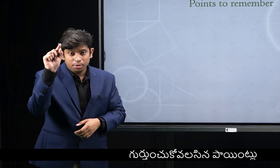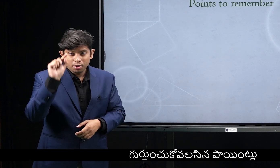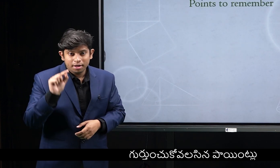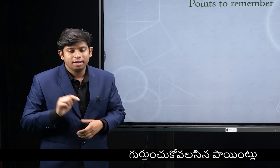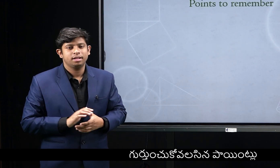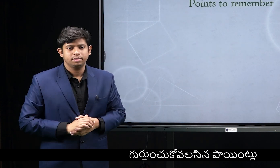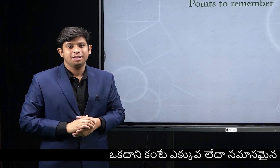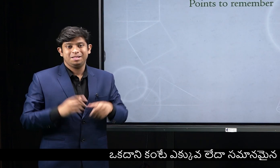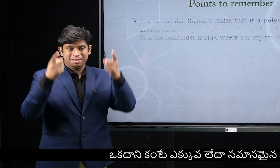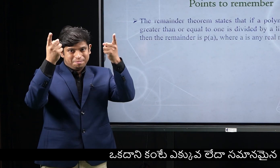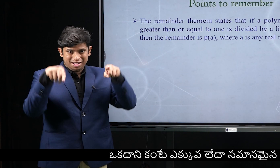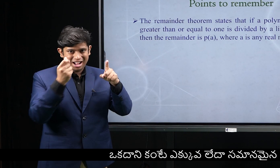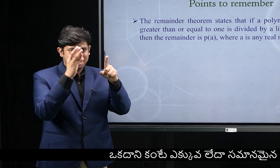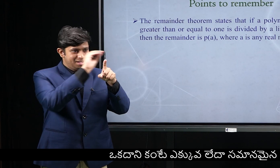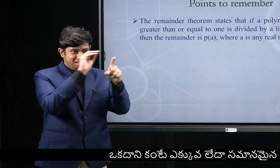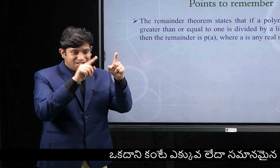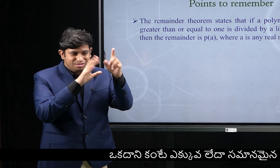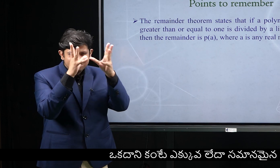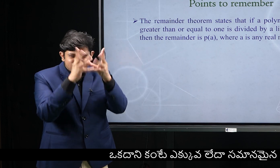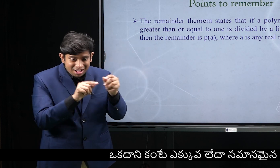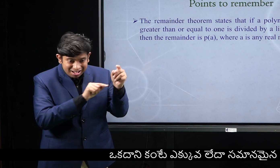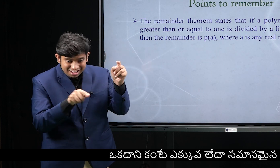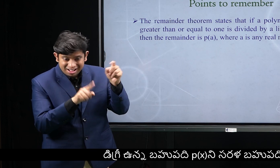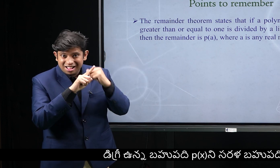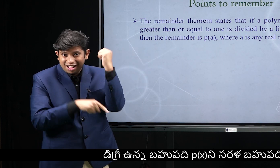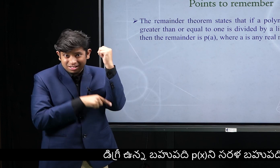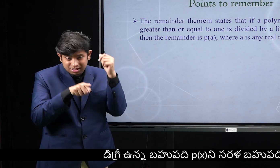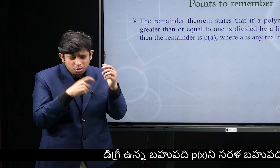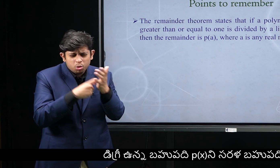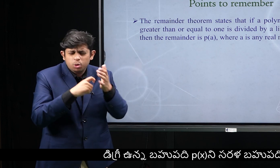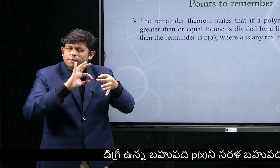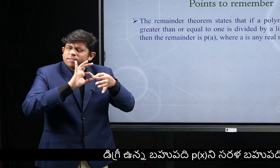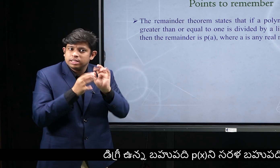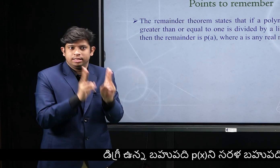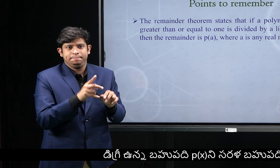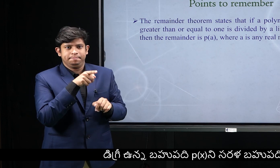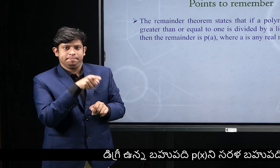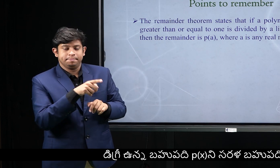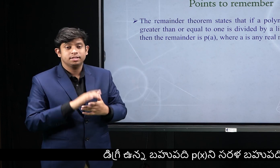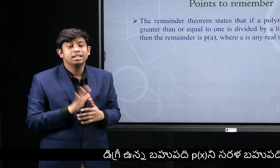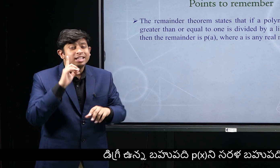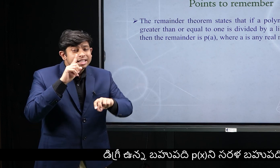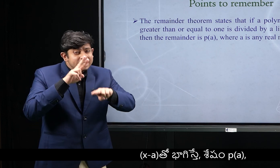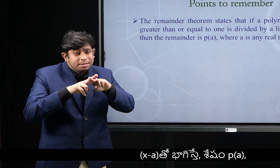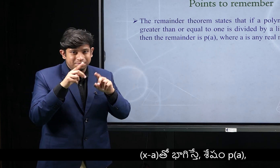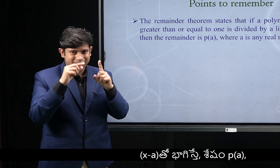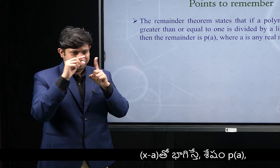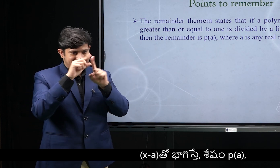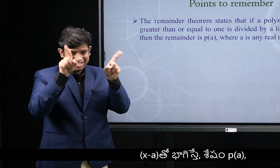గుర్తుంచుకోవాల్సిన పాయింట్లు: దానికంటే ఎక్కువ లేదా సమానమైన డిగ్రీ ఉన్న బహుపది p ఇంటూ xని సరళ బహుపది x-aతో